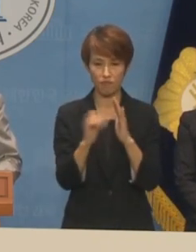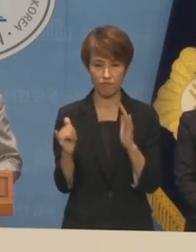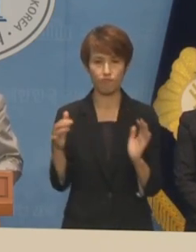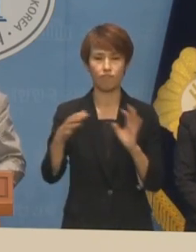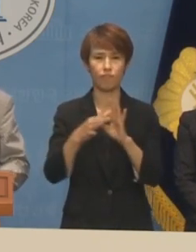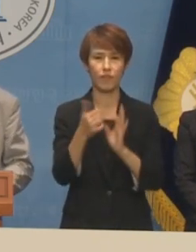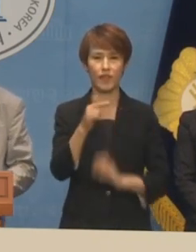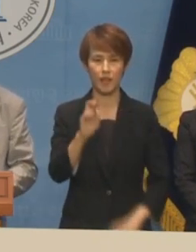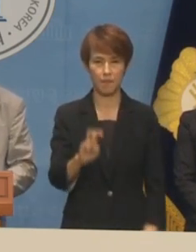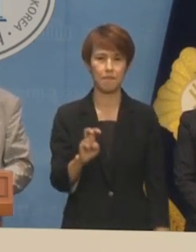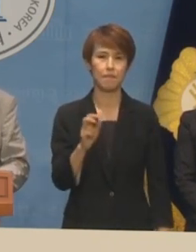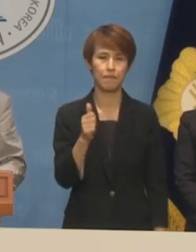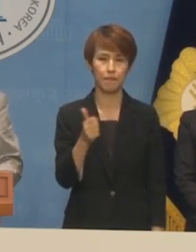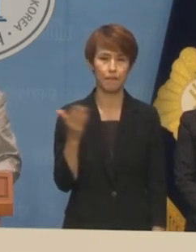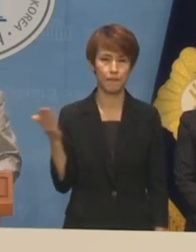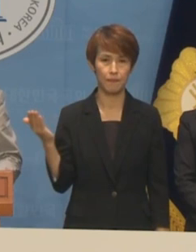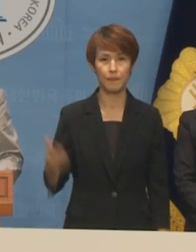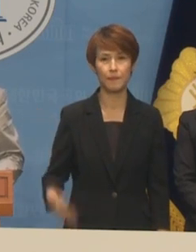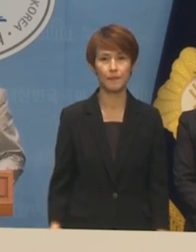남여인입니다.